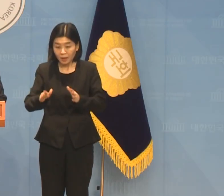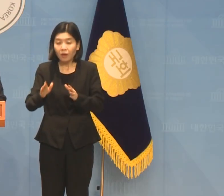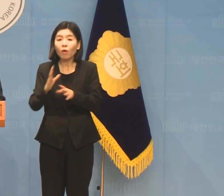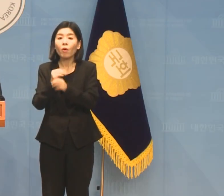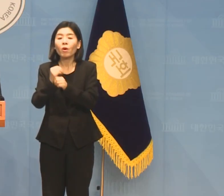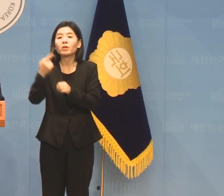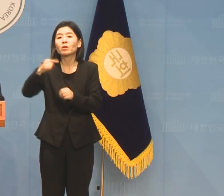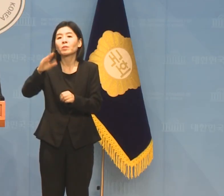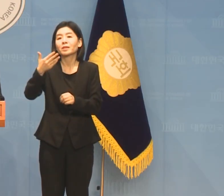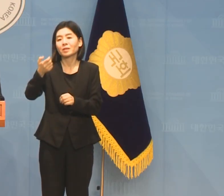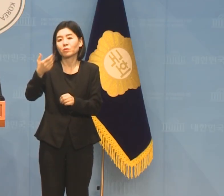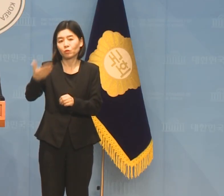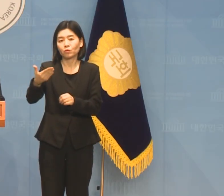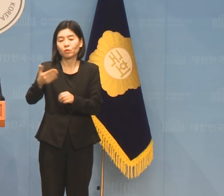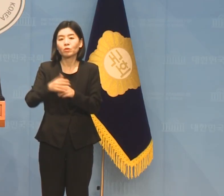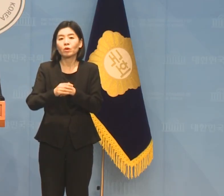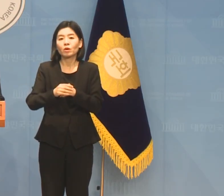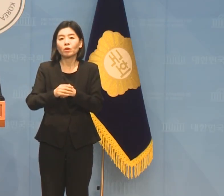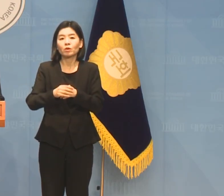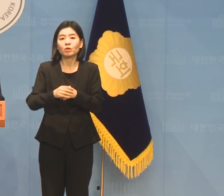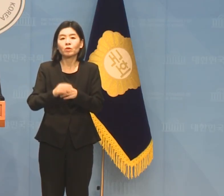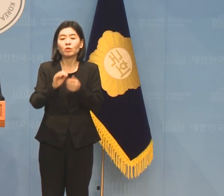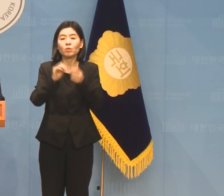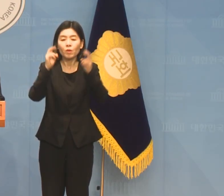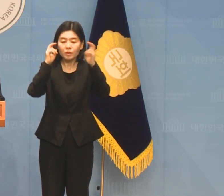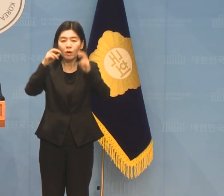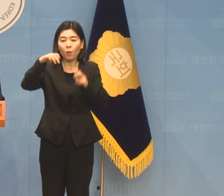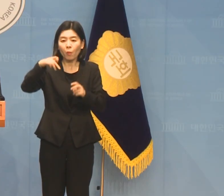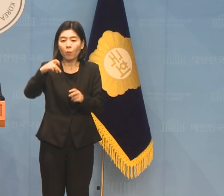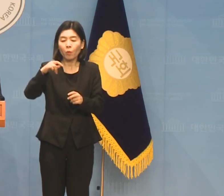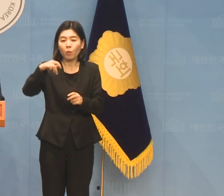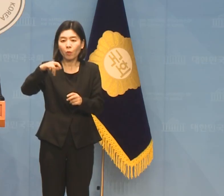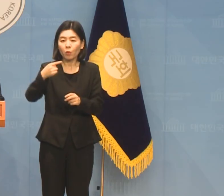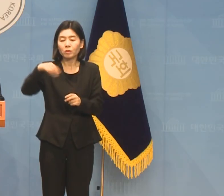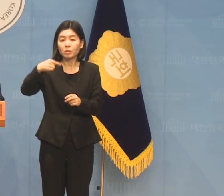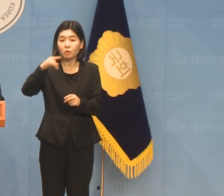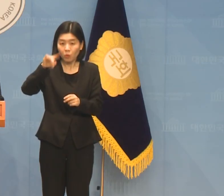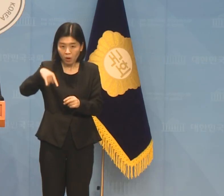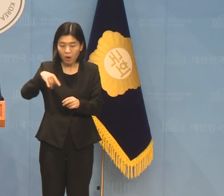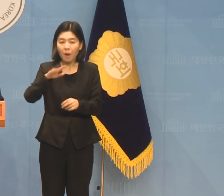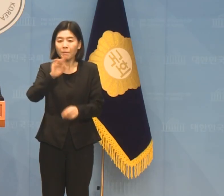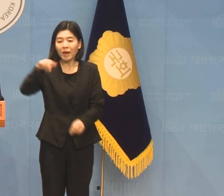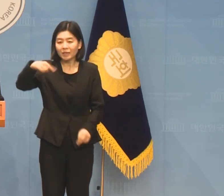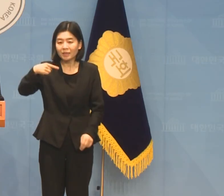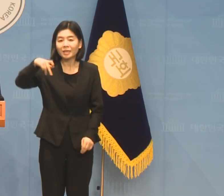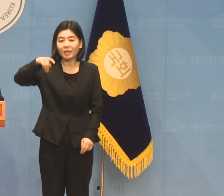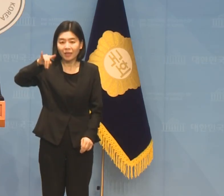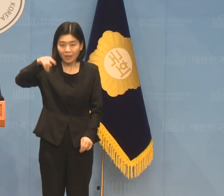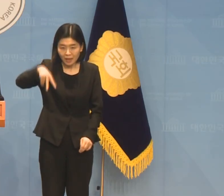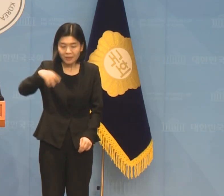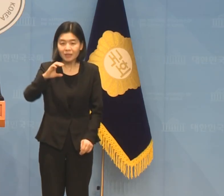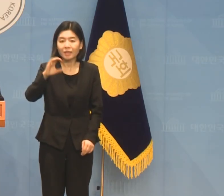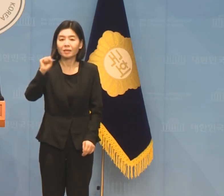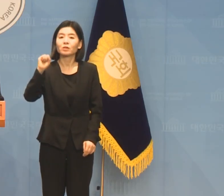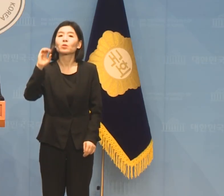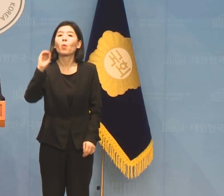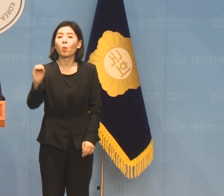1979년생이시고 현재 주식회사 코스웍스 대표이사와 주식회사 더 바스켓 CSO를 지내시고